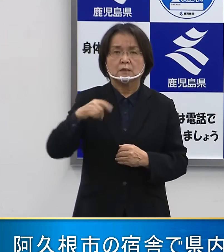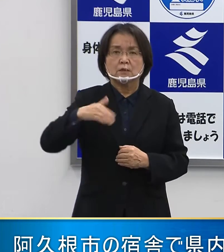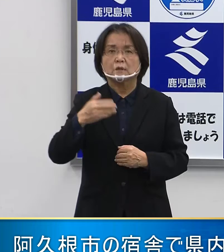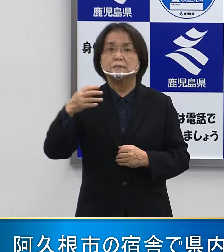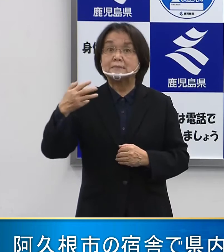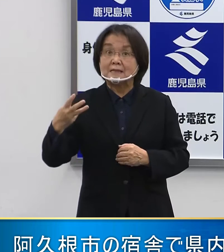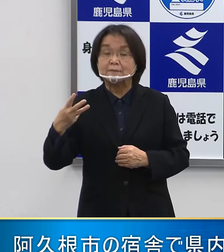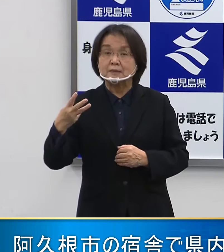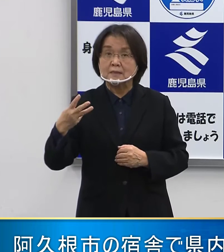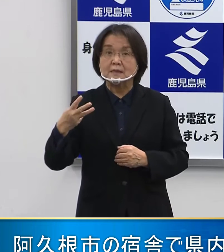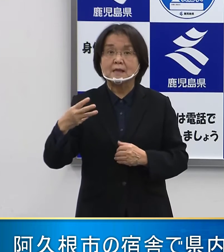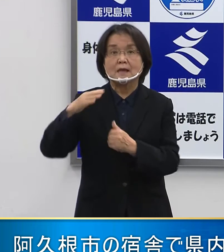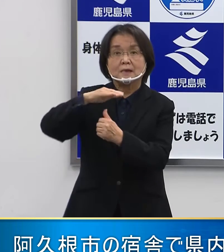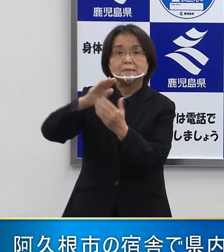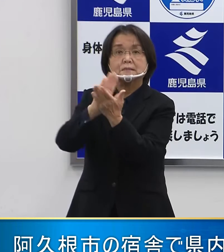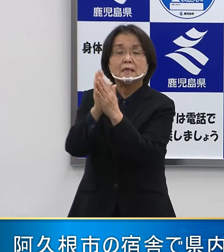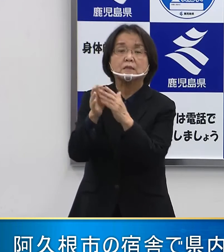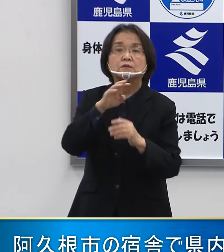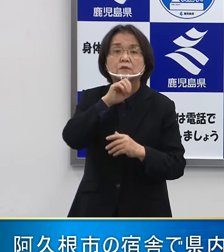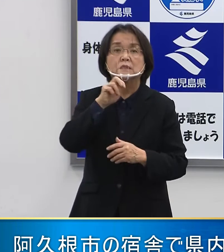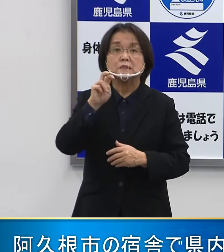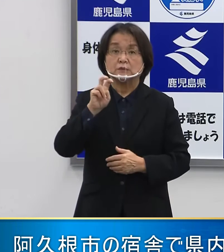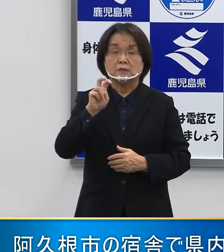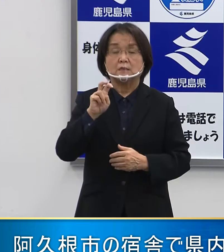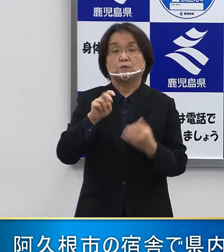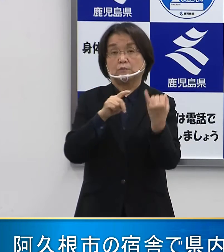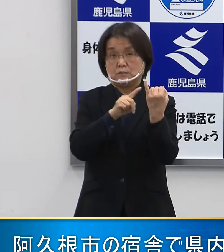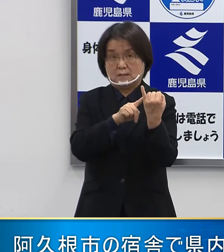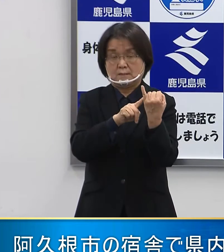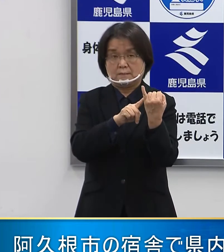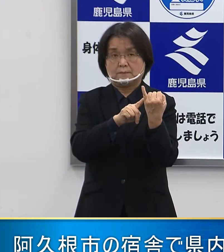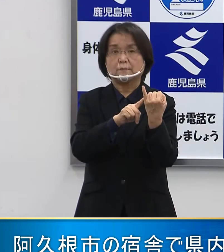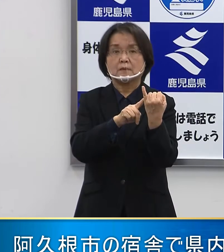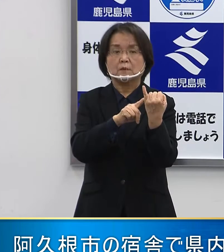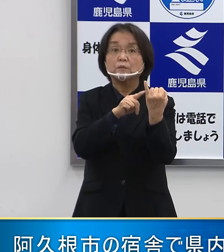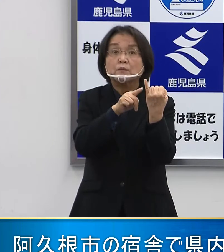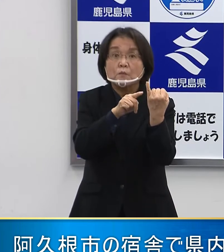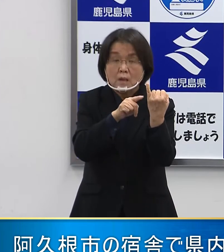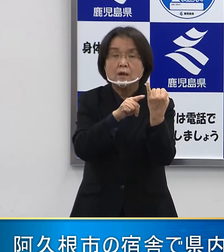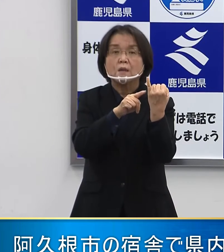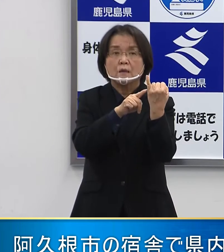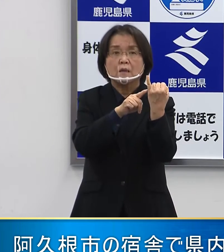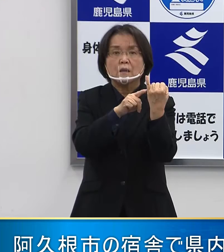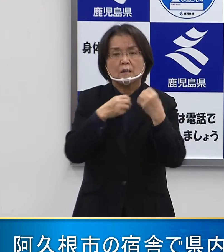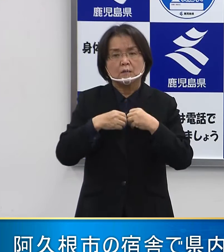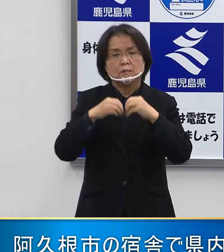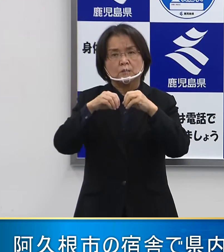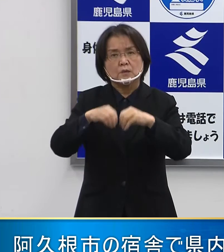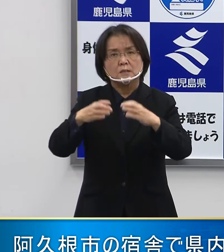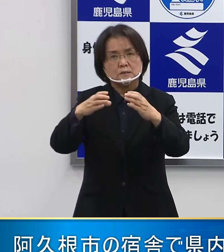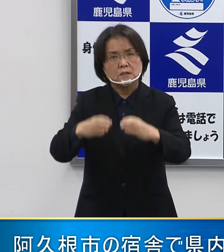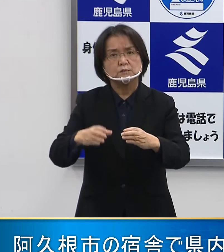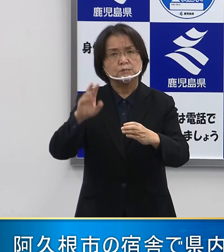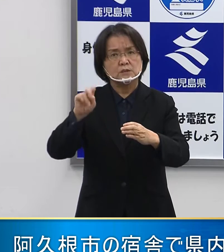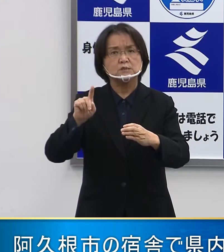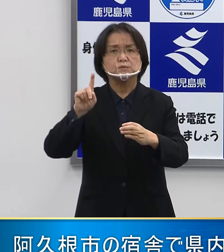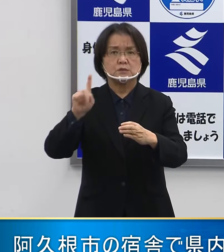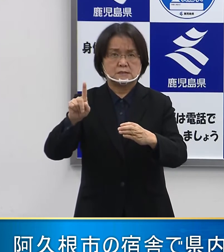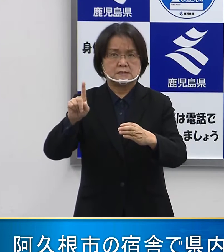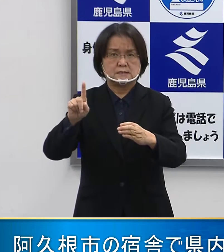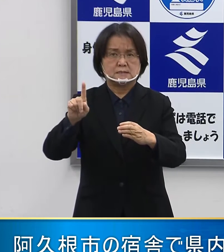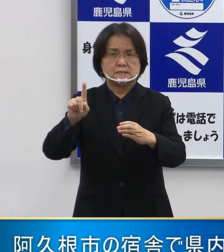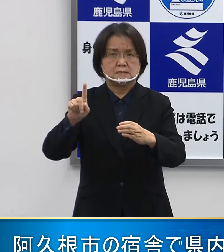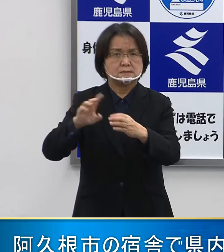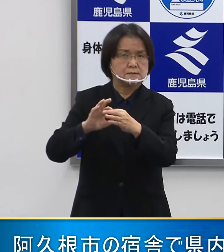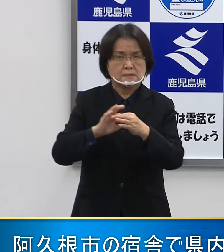の方は愛知県在住の20代の女性ですこの方についてはクラスタは21関連となり